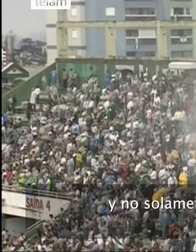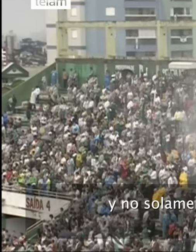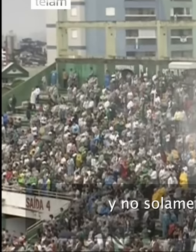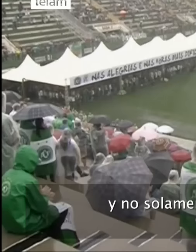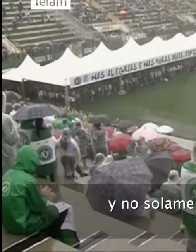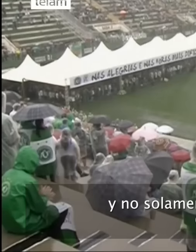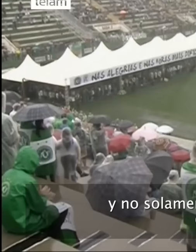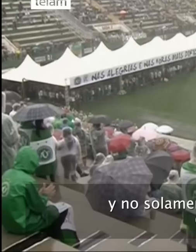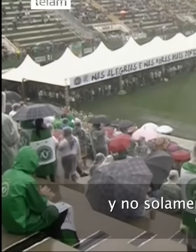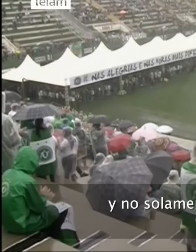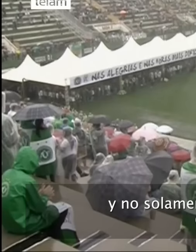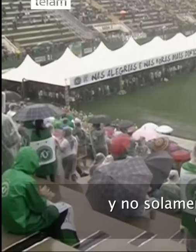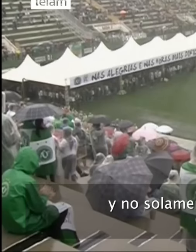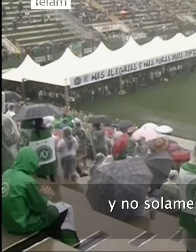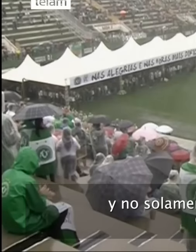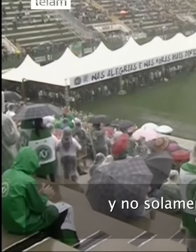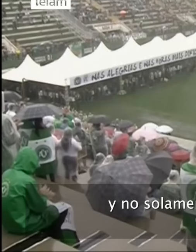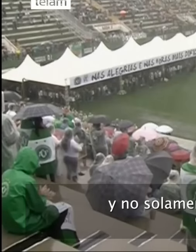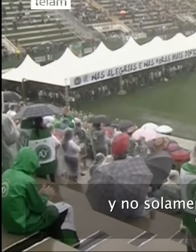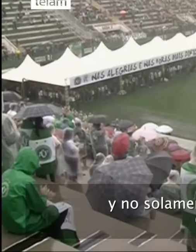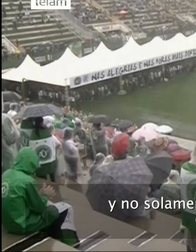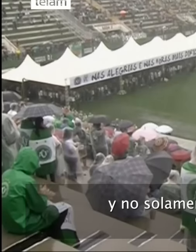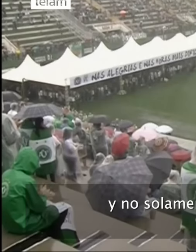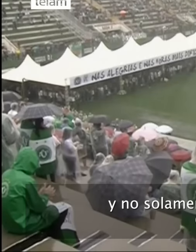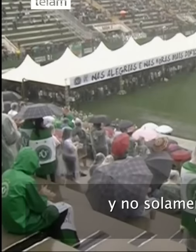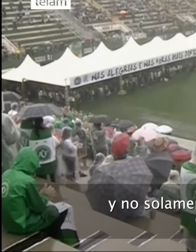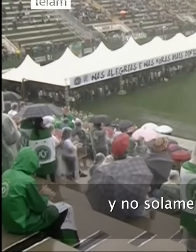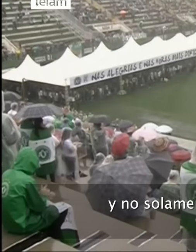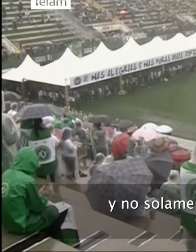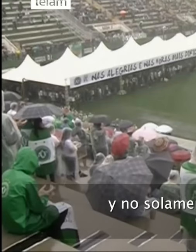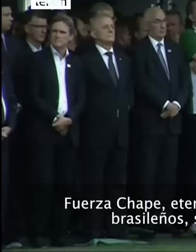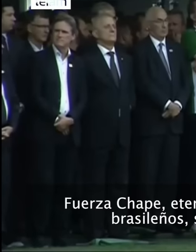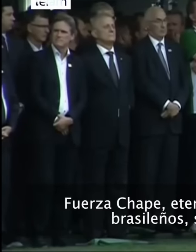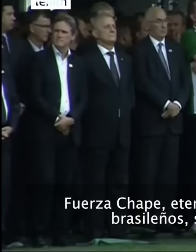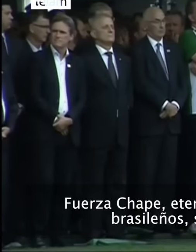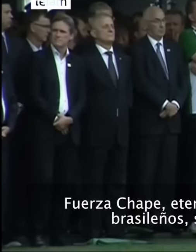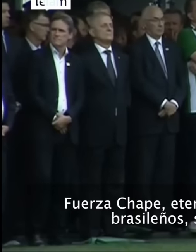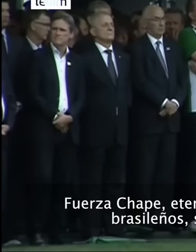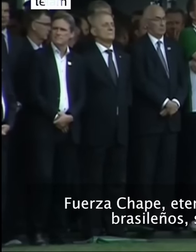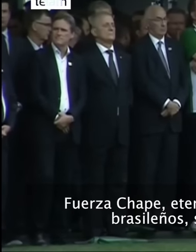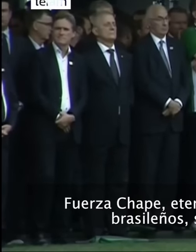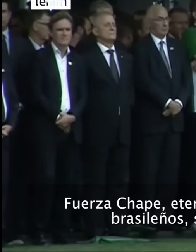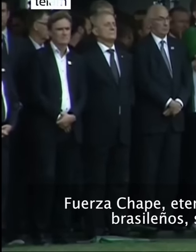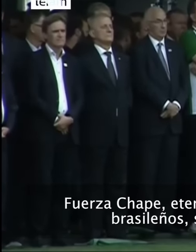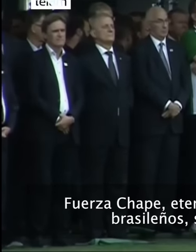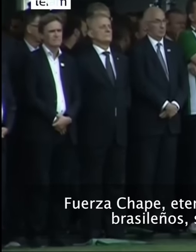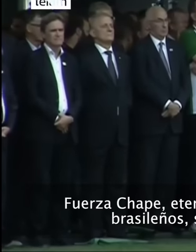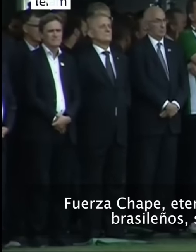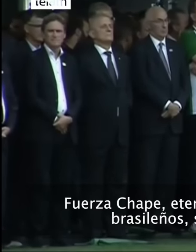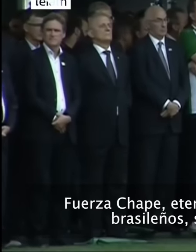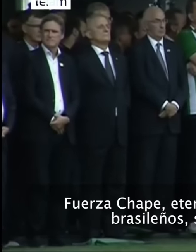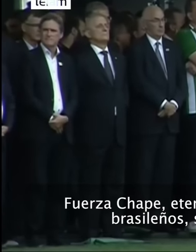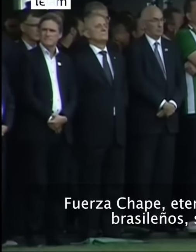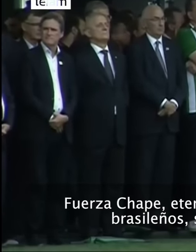hoy. Nos estaremos siempre de vuestro lado. Forza Chape,